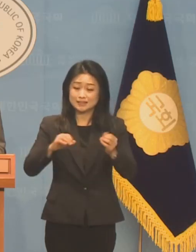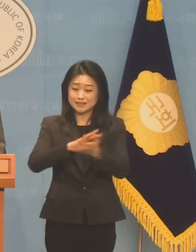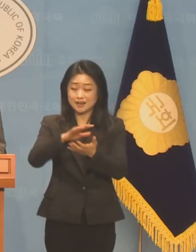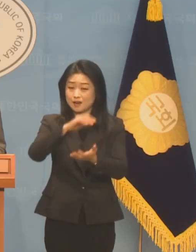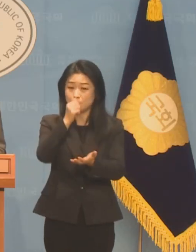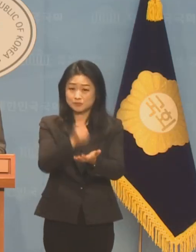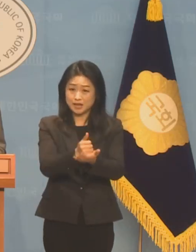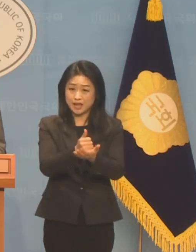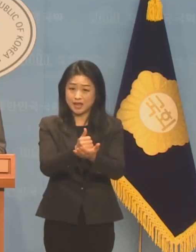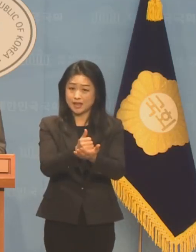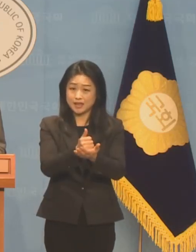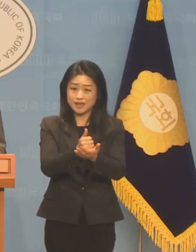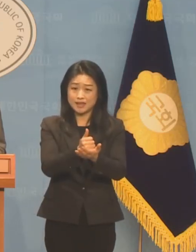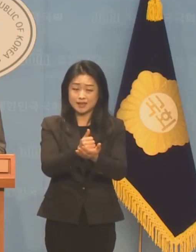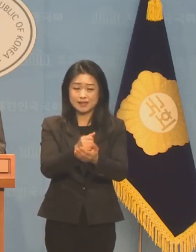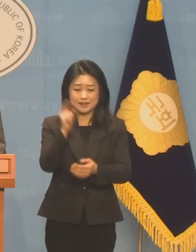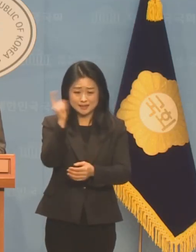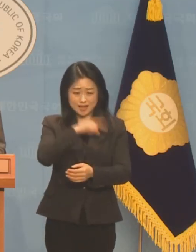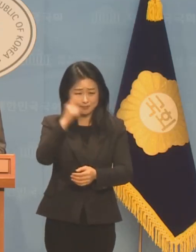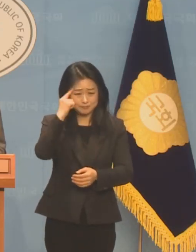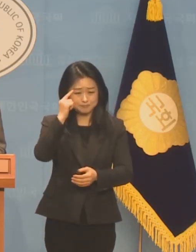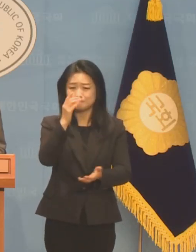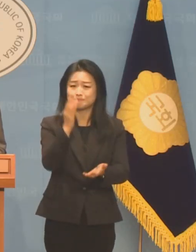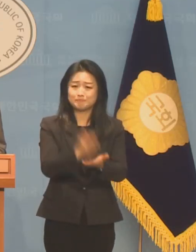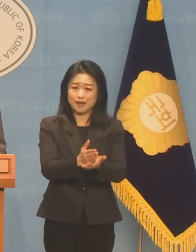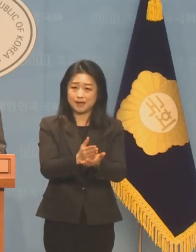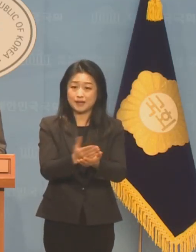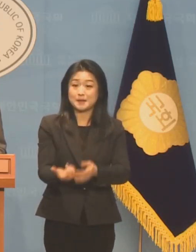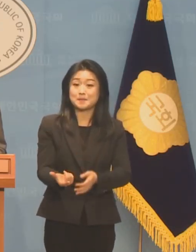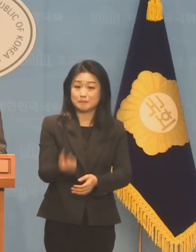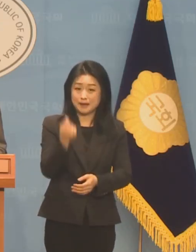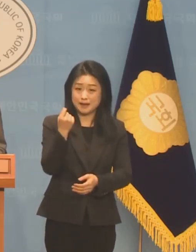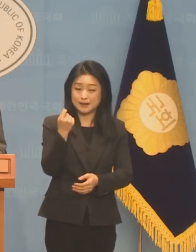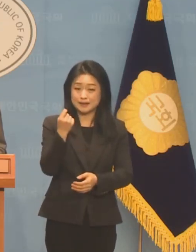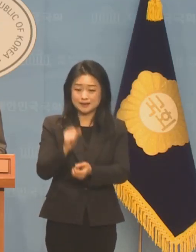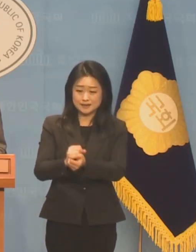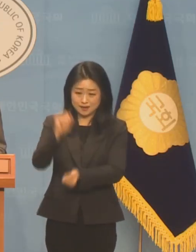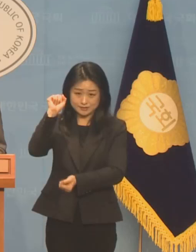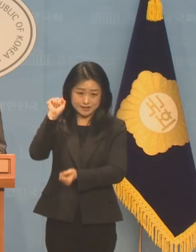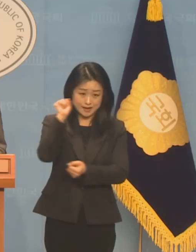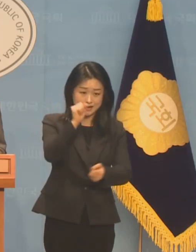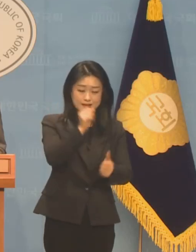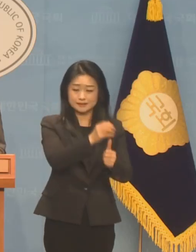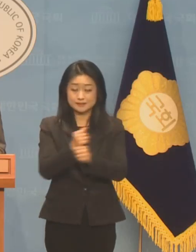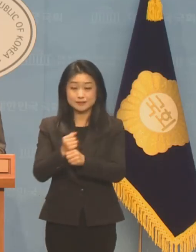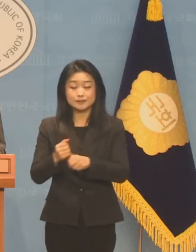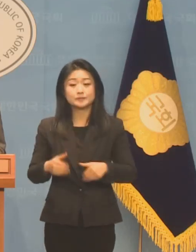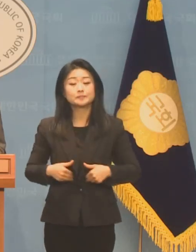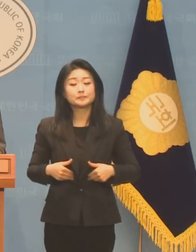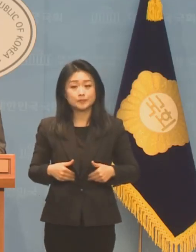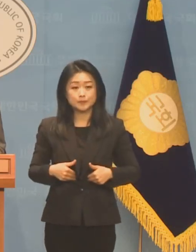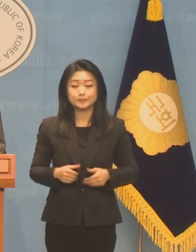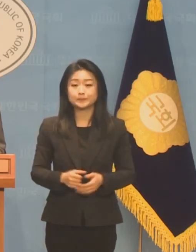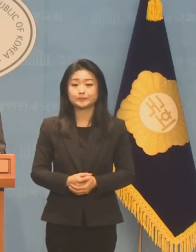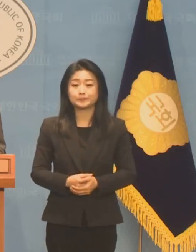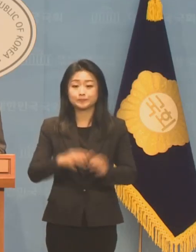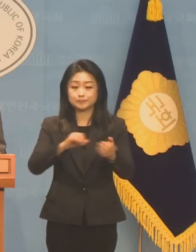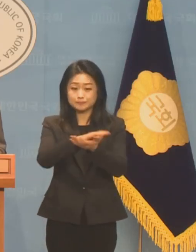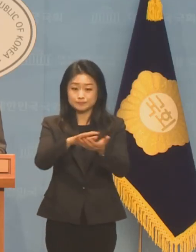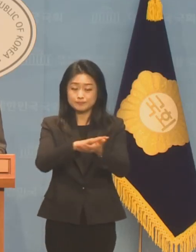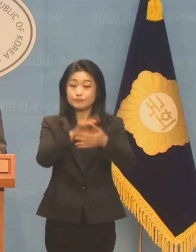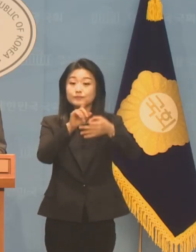내란범들이 더 이상 헛된 꿈을 꾸지 못하도록 하루빨리 영장을 집행해야 합니다. 내란